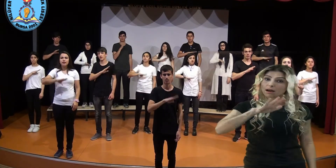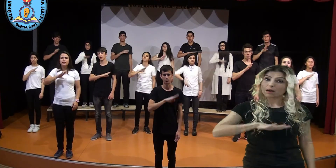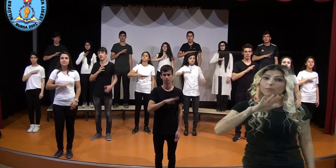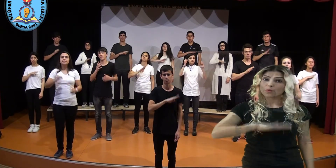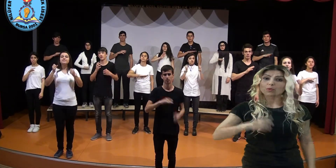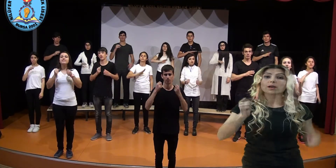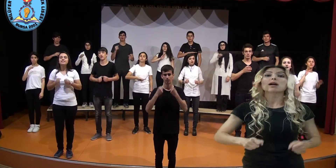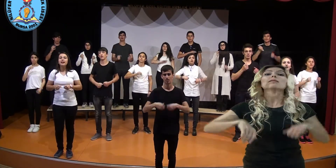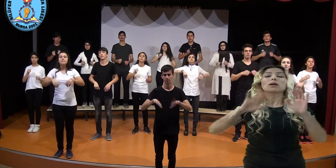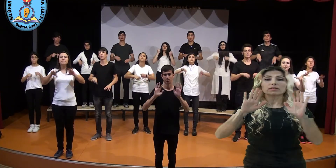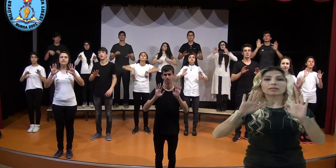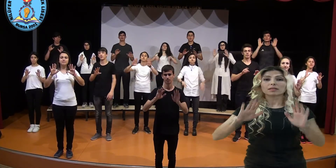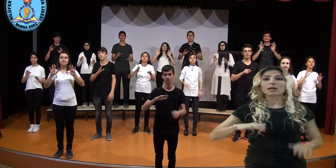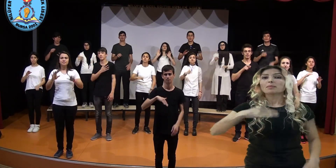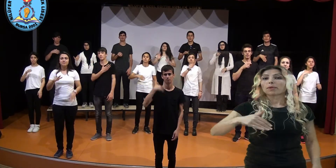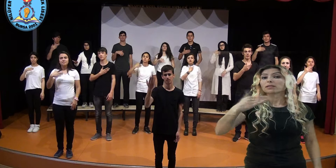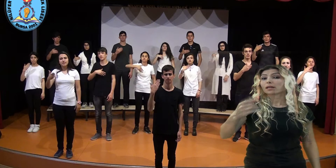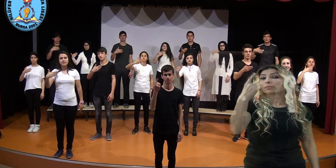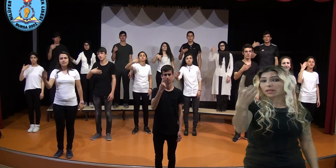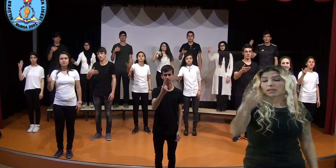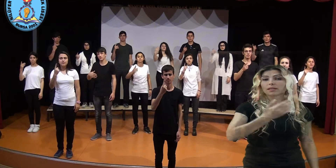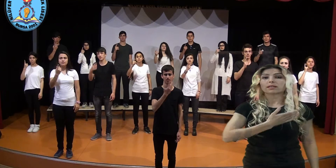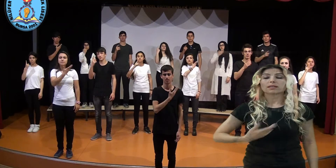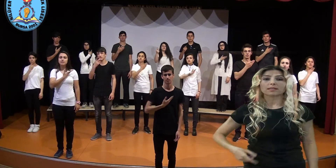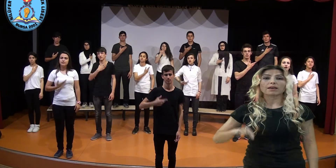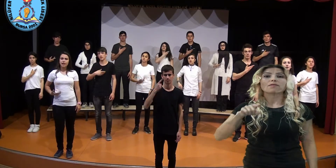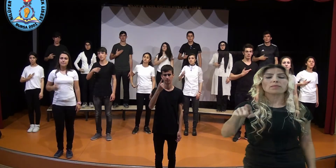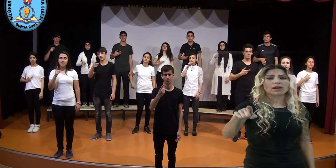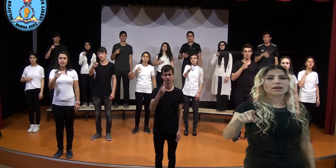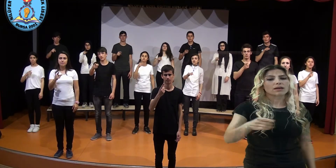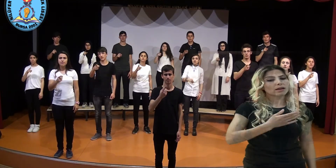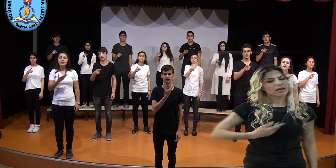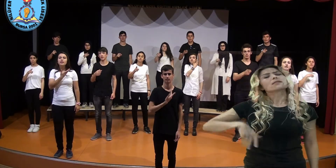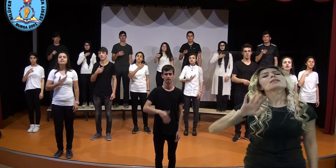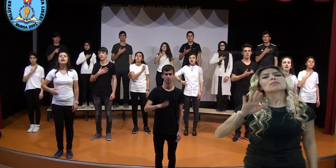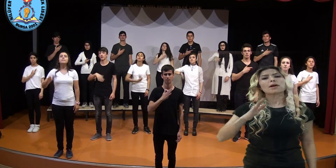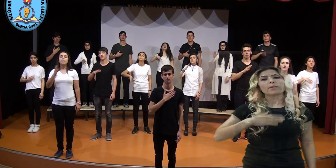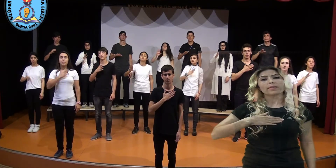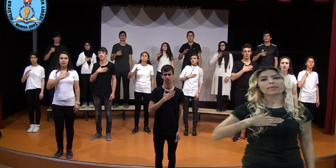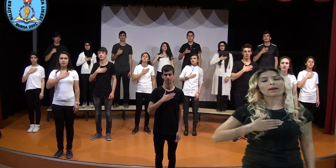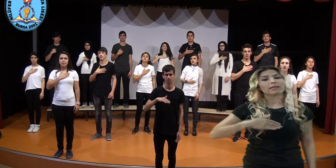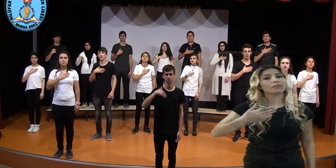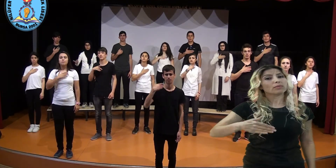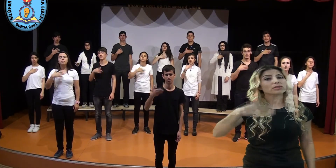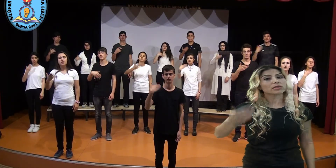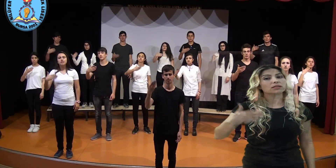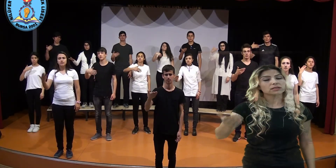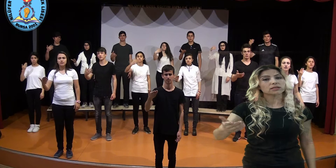kitahammül kalmalı, başka birini sevmene. Sevme benden